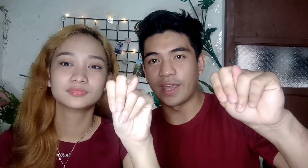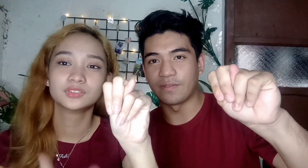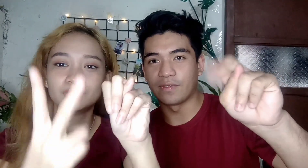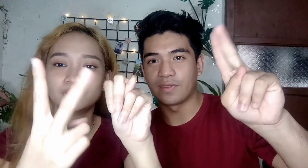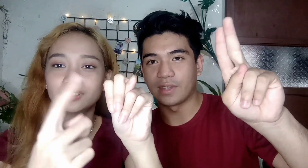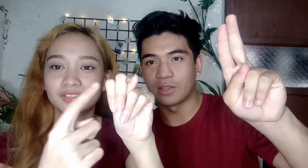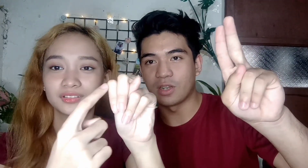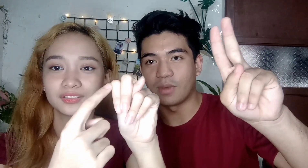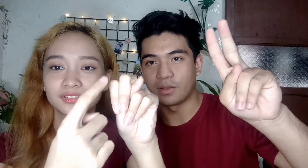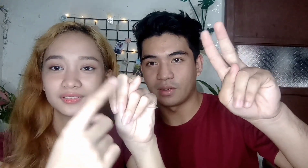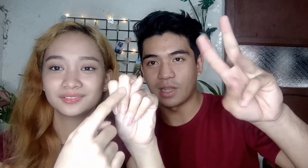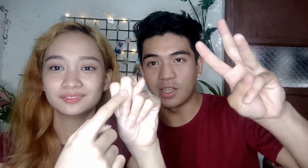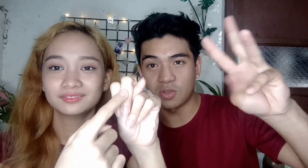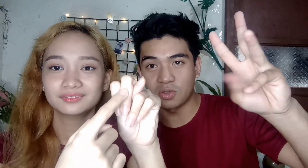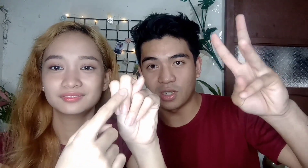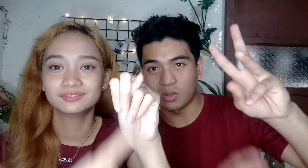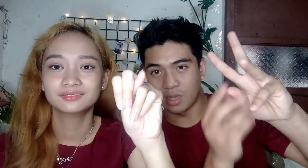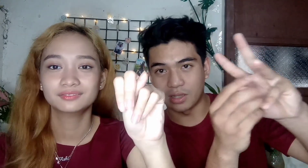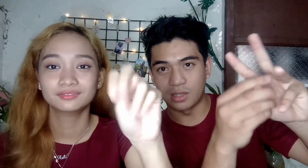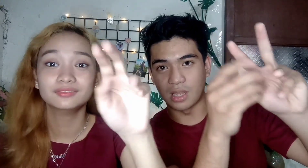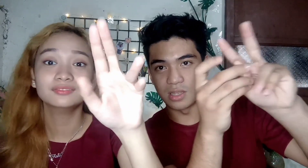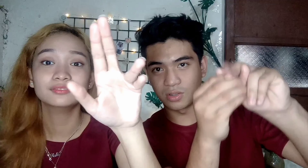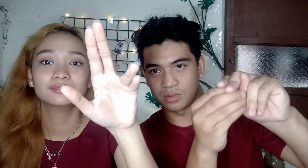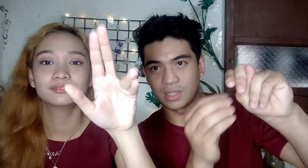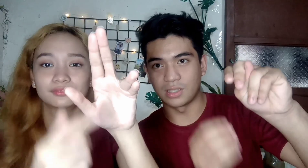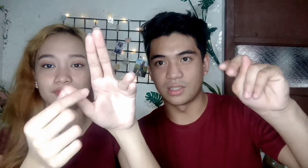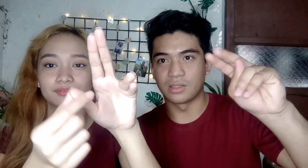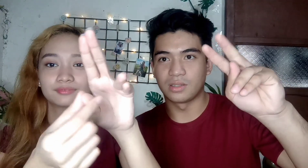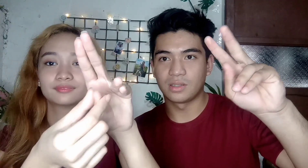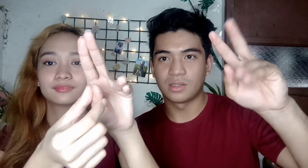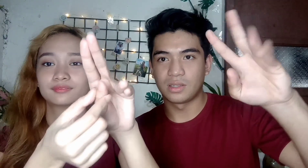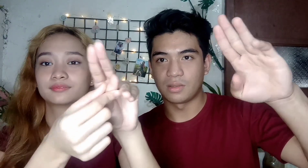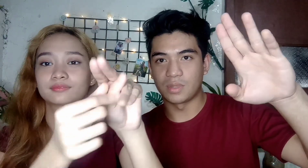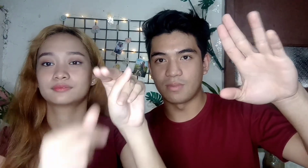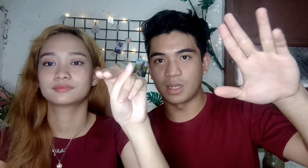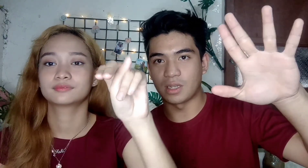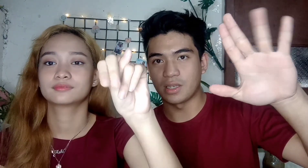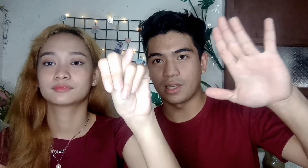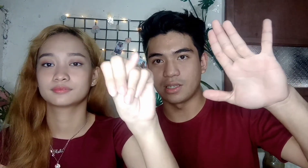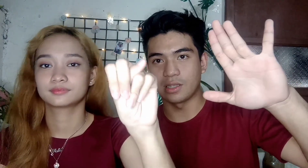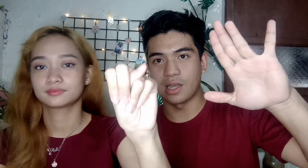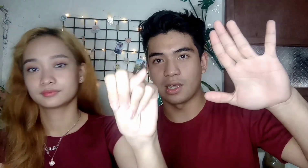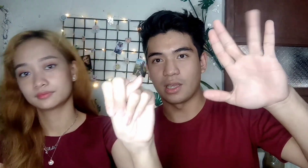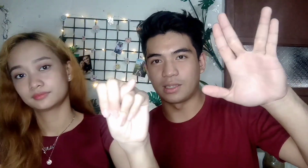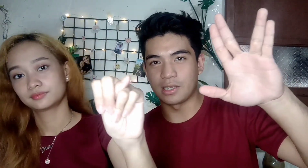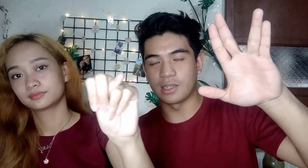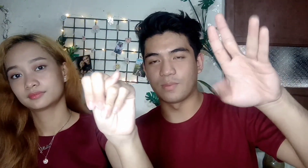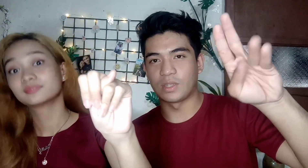N. Ito naman. Dadasog nyo lang to. Dadasog nyo lang dito. Miss ba ganyan kanina? Ayan, ganyan naman